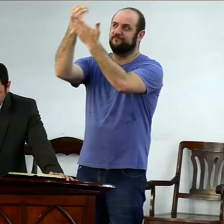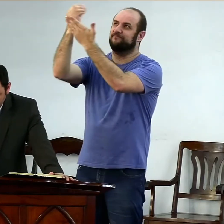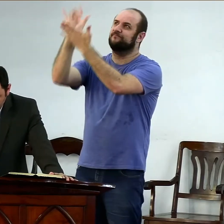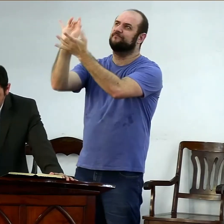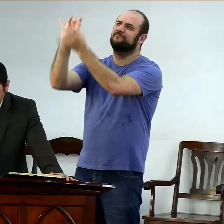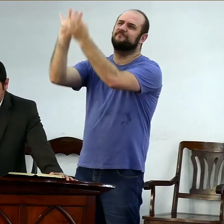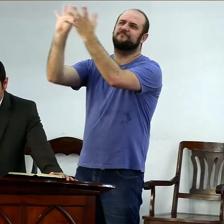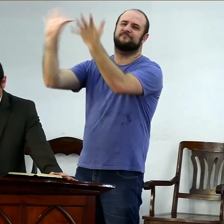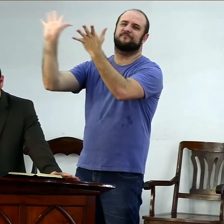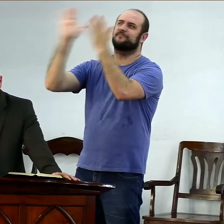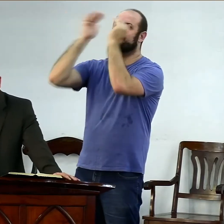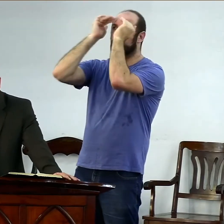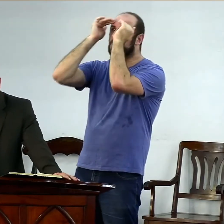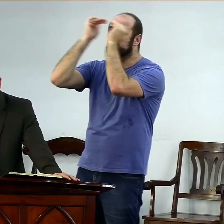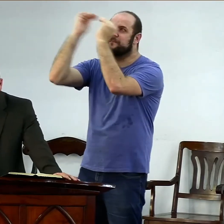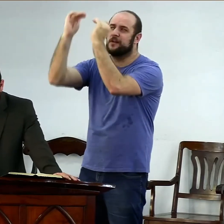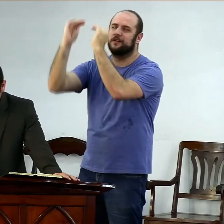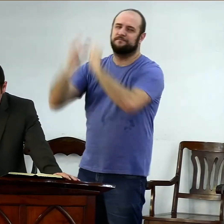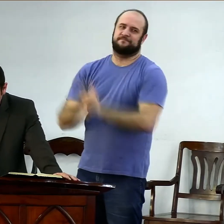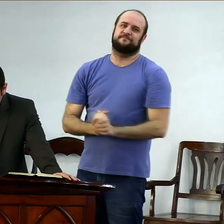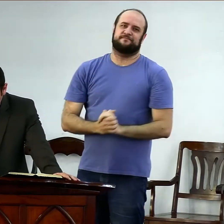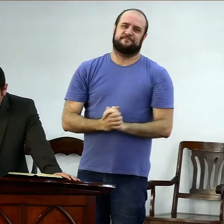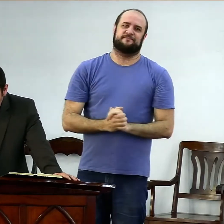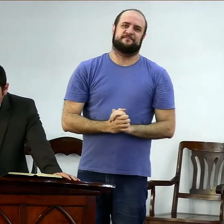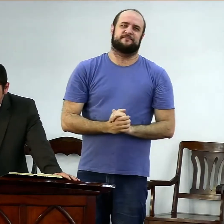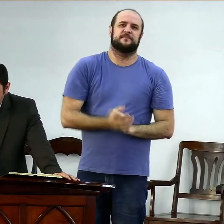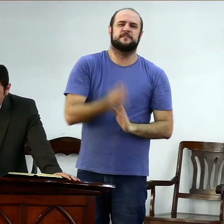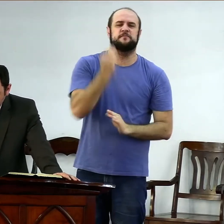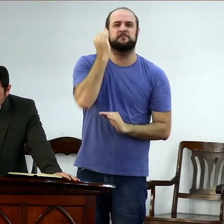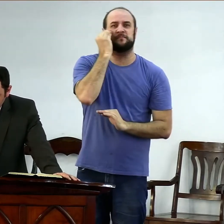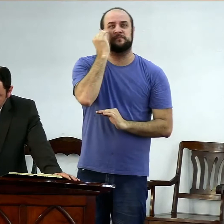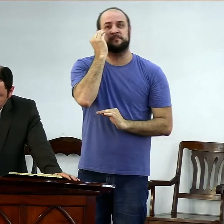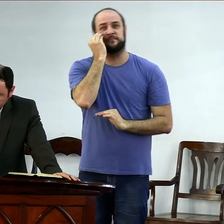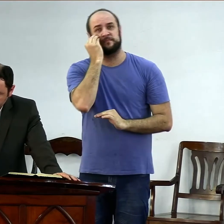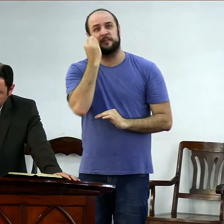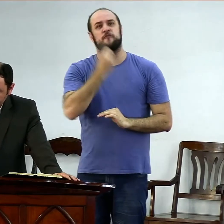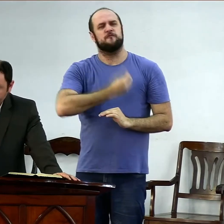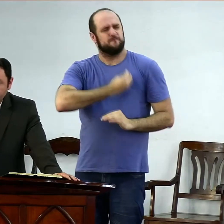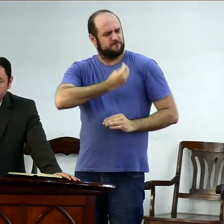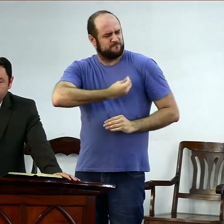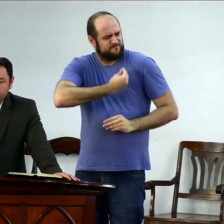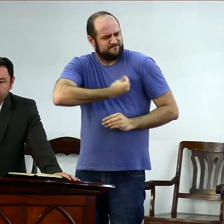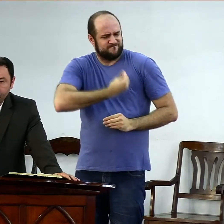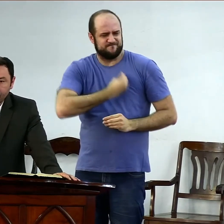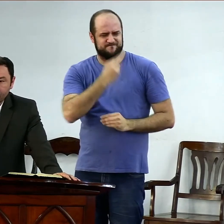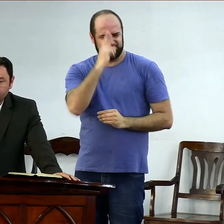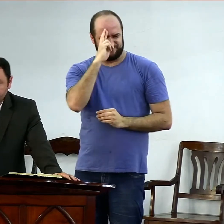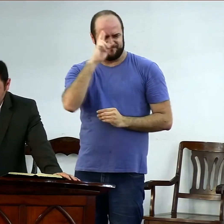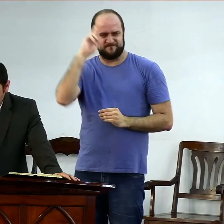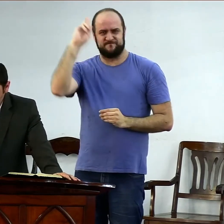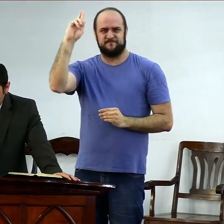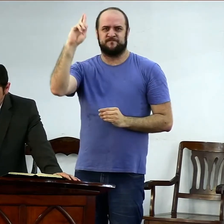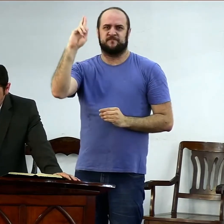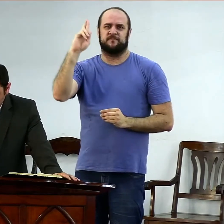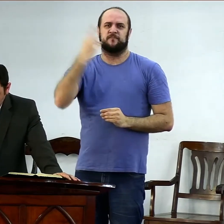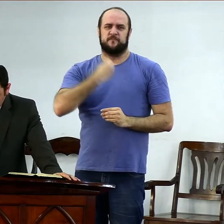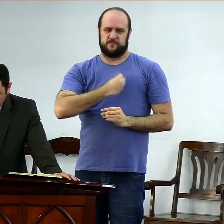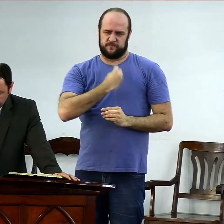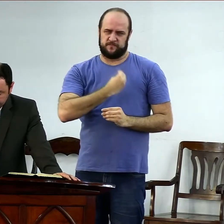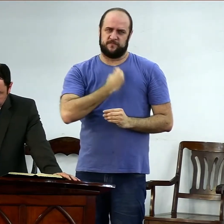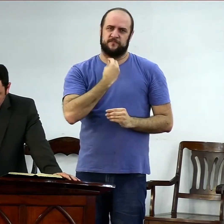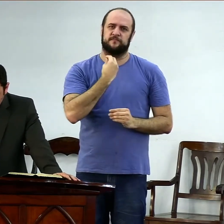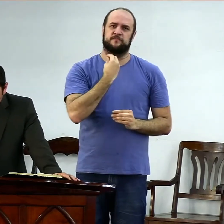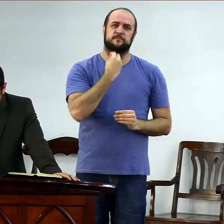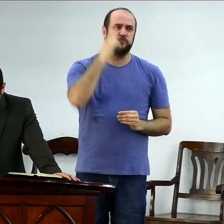ser-lhe-á obediente. Você experimentará vida abundante de viver os seus dias para a glória